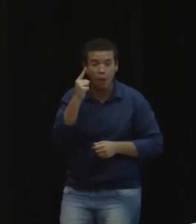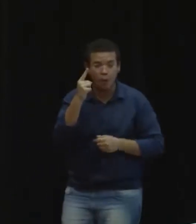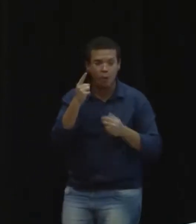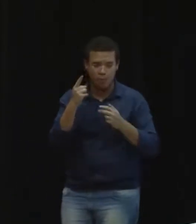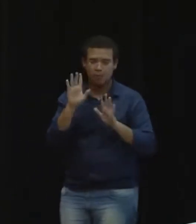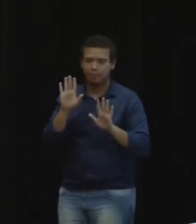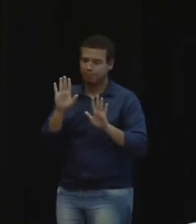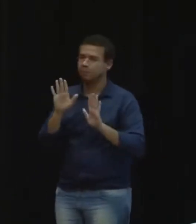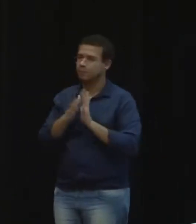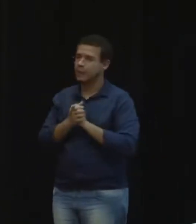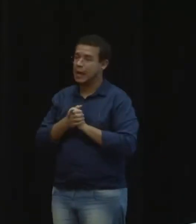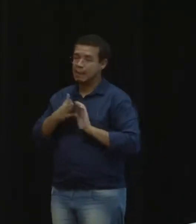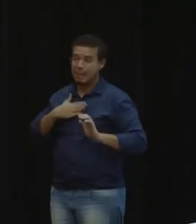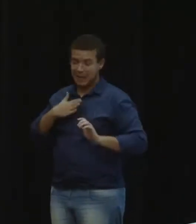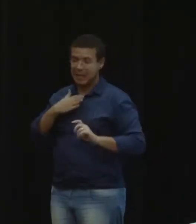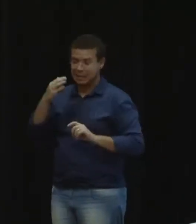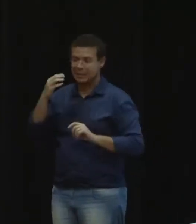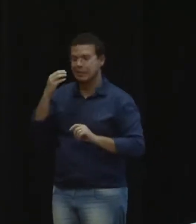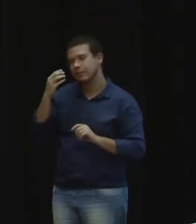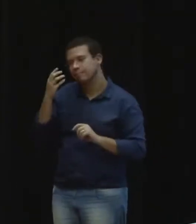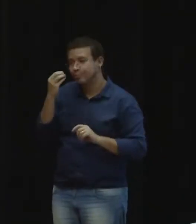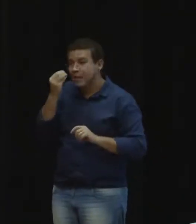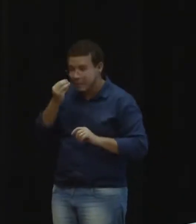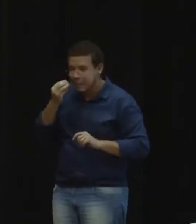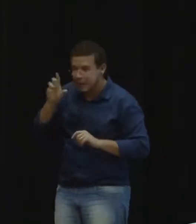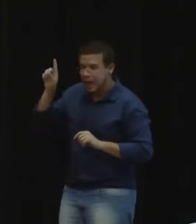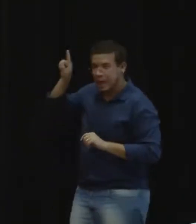mundo. Eu vou contar para vocês um pouco da minha